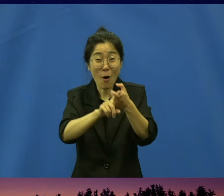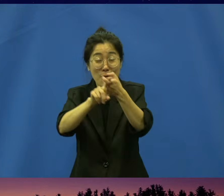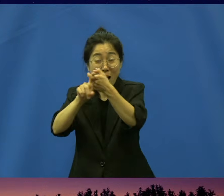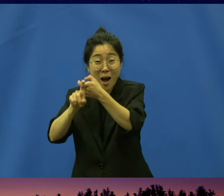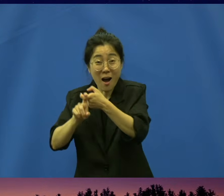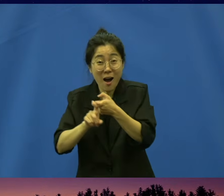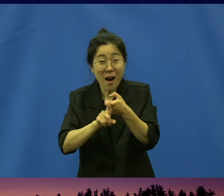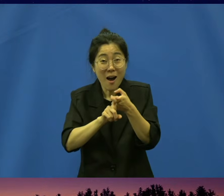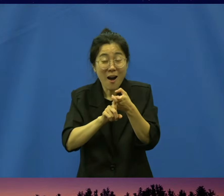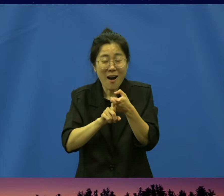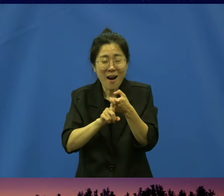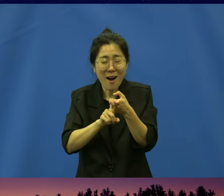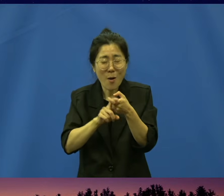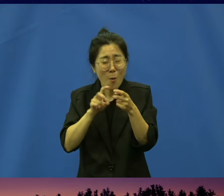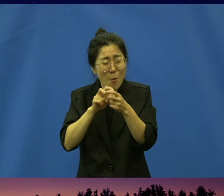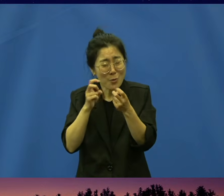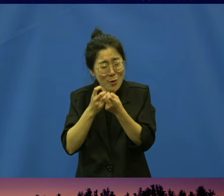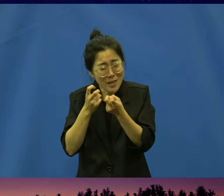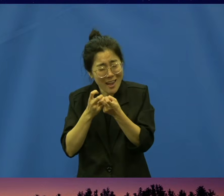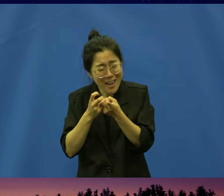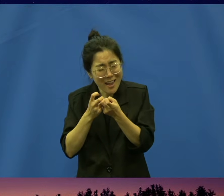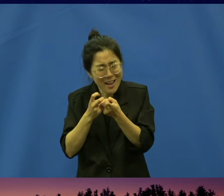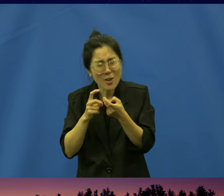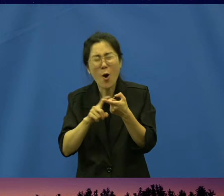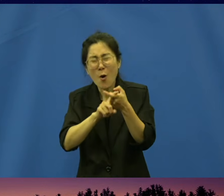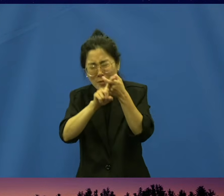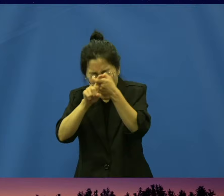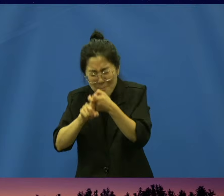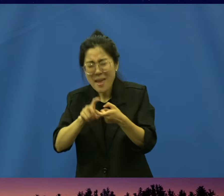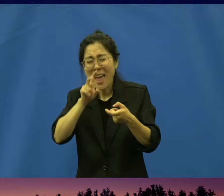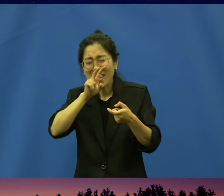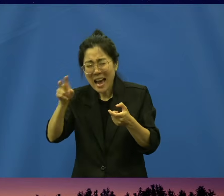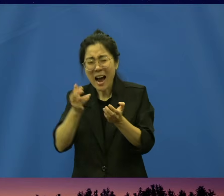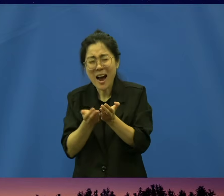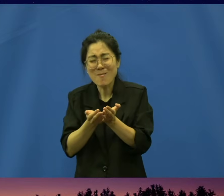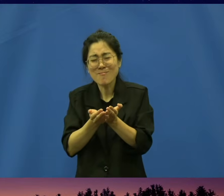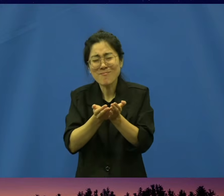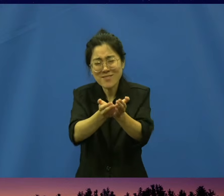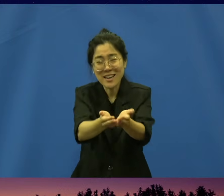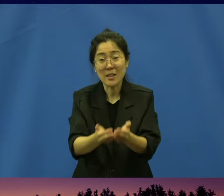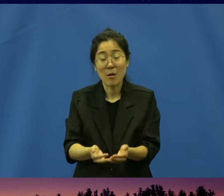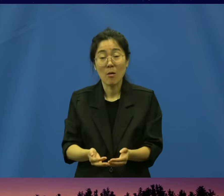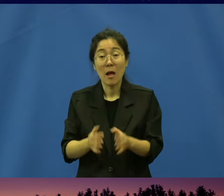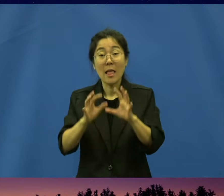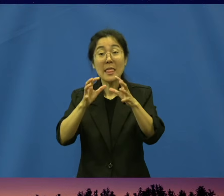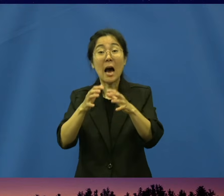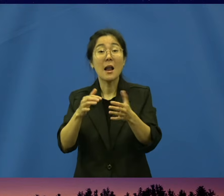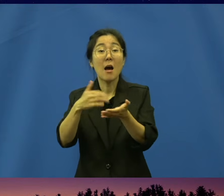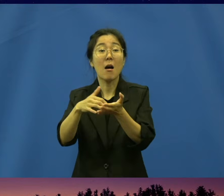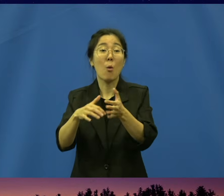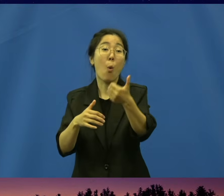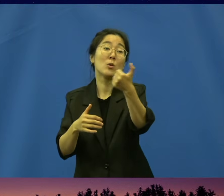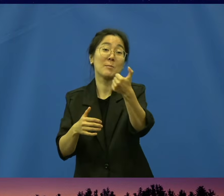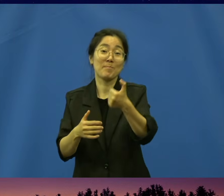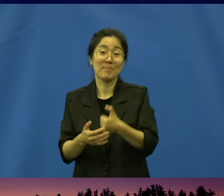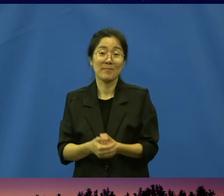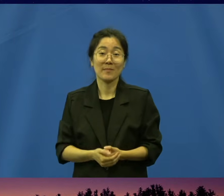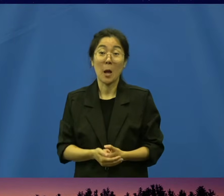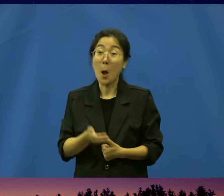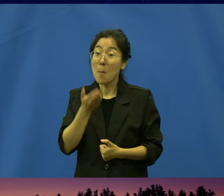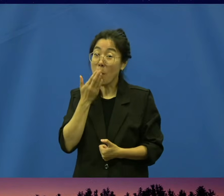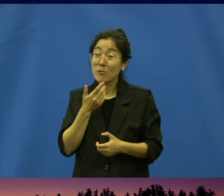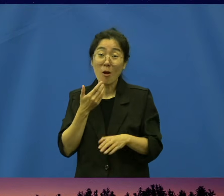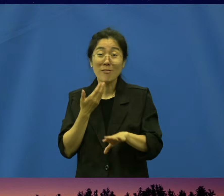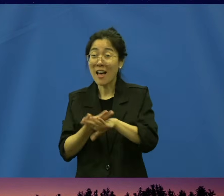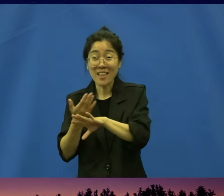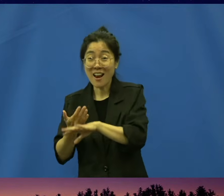연합되지 않고는 할 수가 없는 것입니다. 여러분 50나라에서 모였으니까 입맛도 다 틀리겠죠, 그죠?